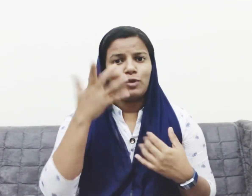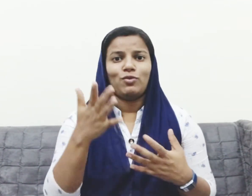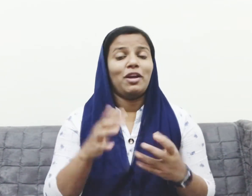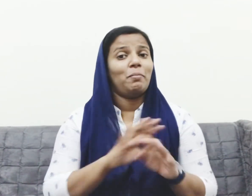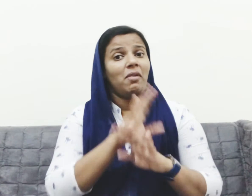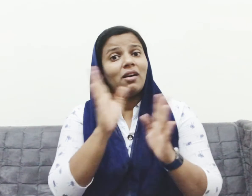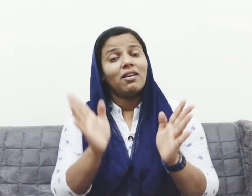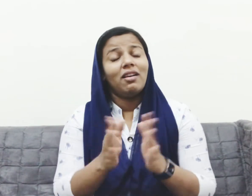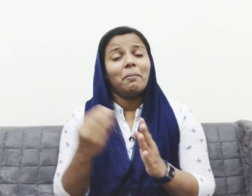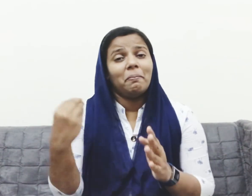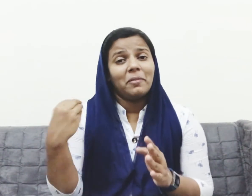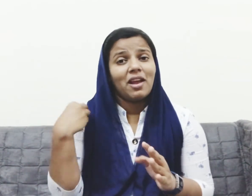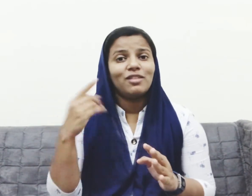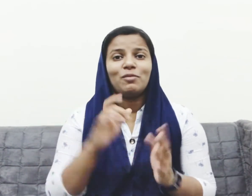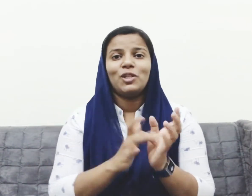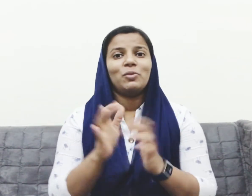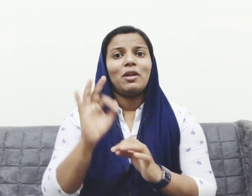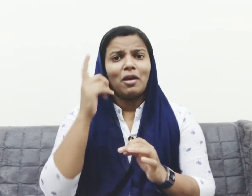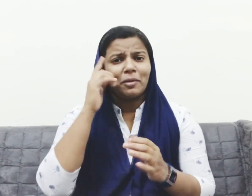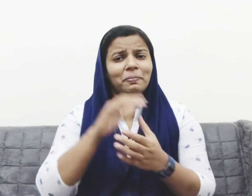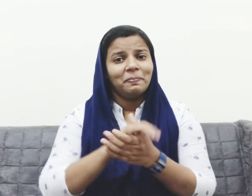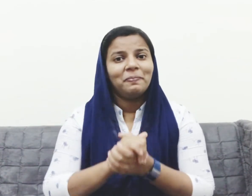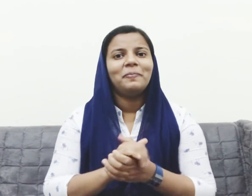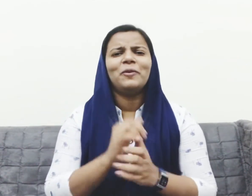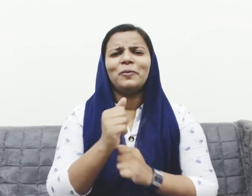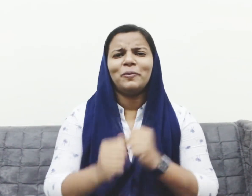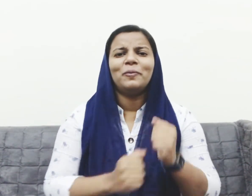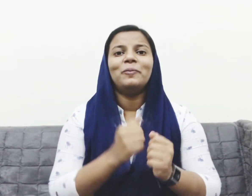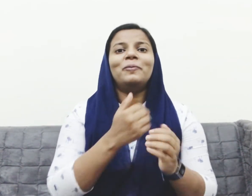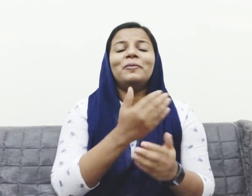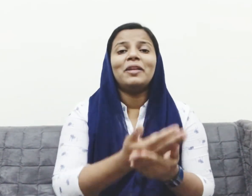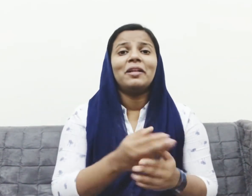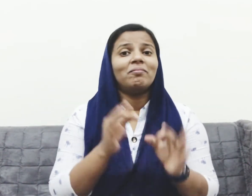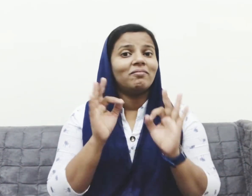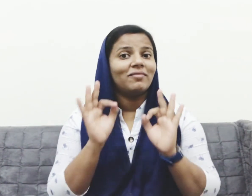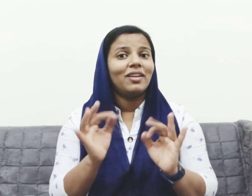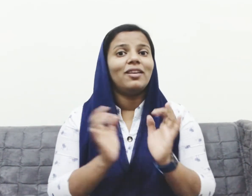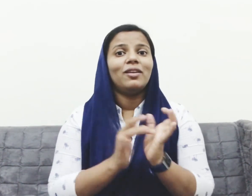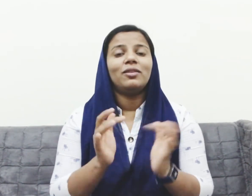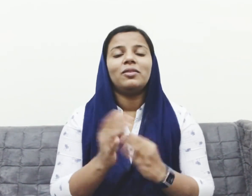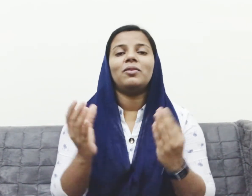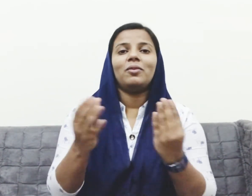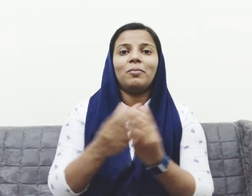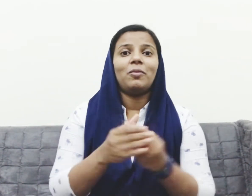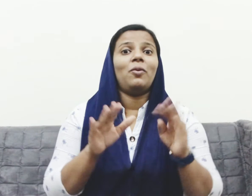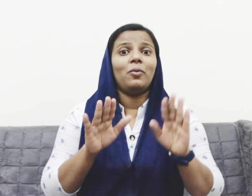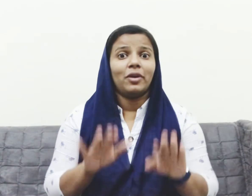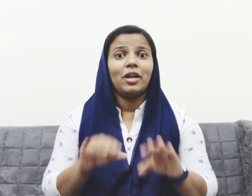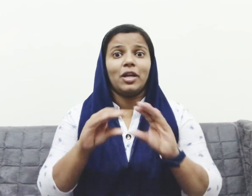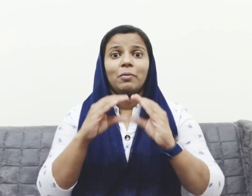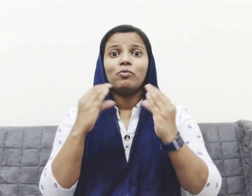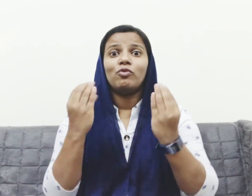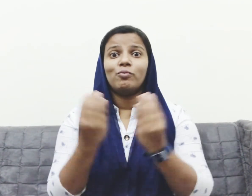തത്സമയത്ത് സഹായം തരുന്നവൻ, കൈപിടിക്കുന്നവൻ, ഓടിച്ചെന്നാട്ട്. അതുകൊണ്ട് ഇത്ര നല്ലൊരു കർത്താവ് നമുക്കുള്ളത് കൊണ്ട് ഈ ഭൂമിയിൽ